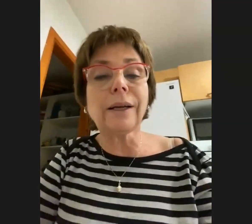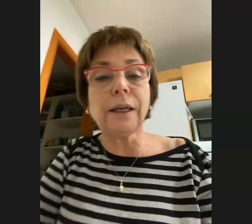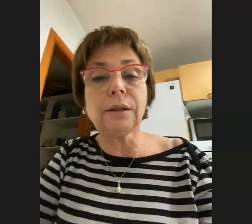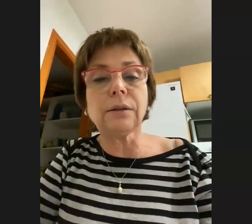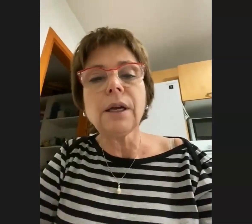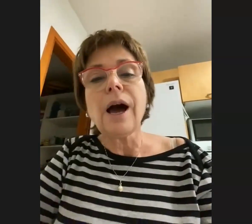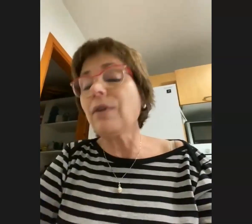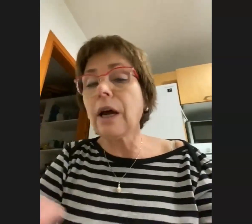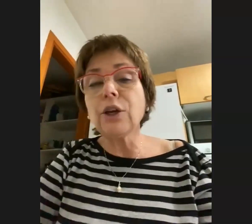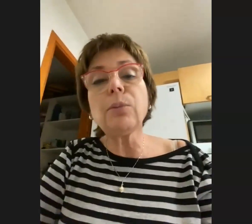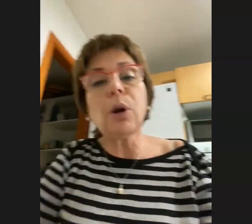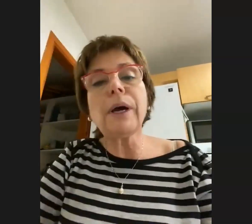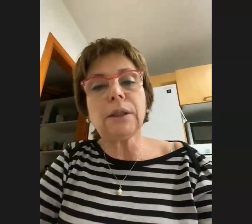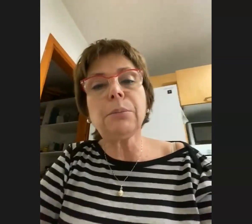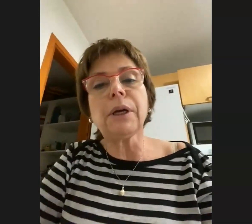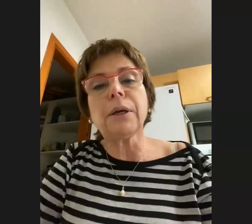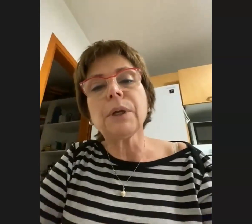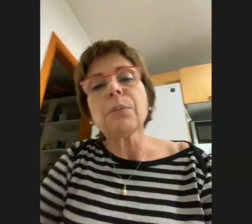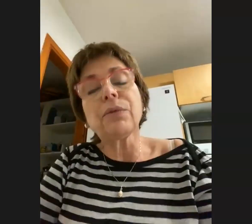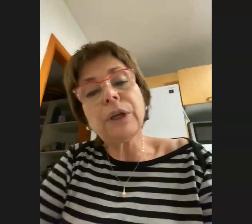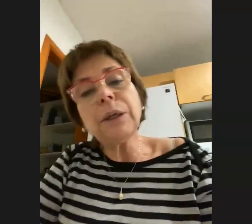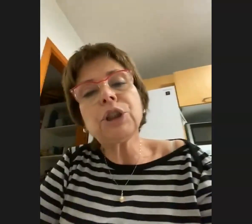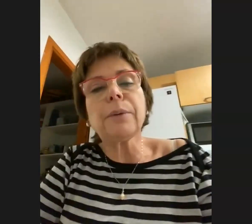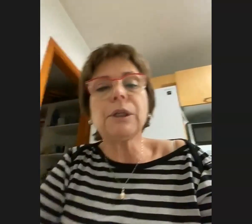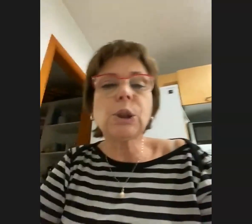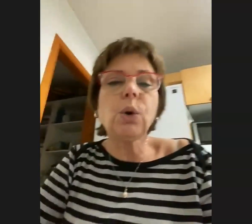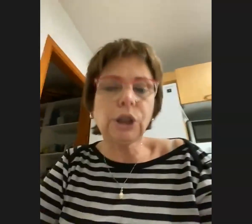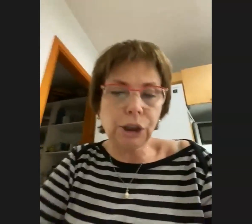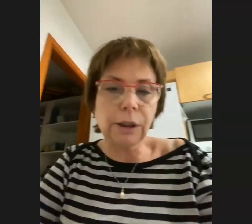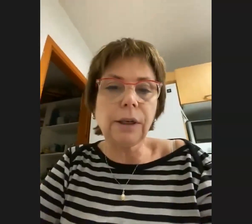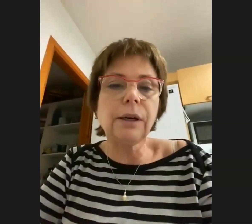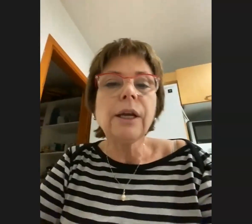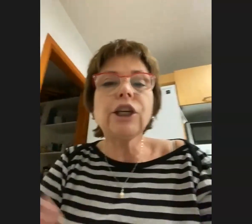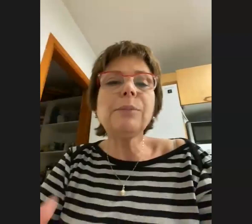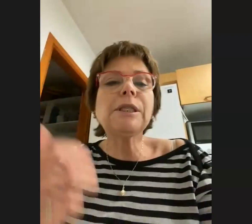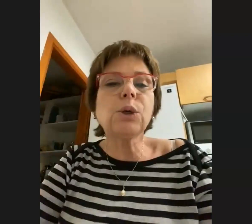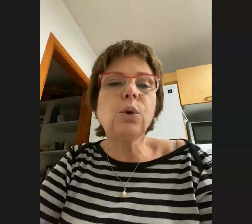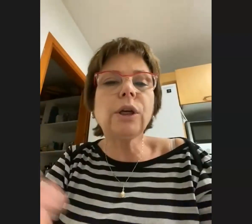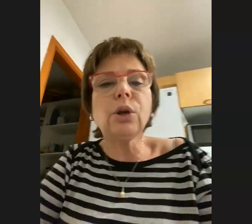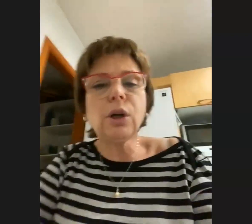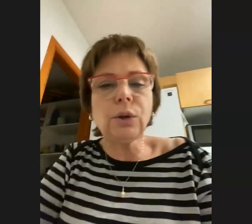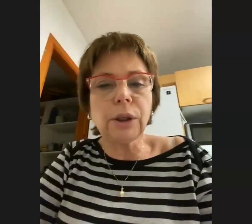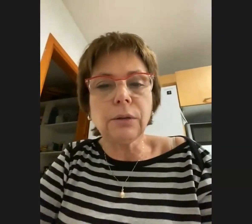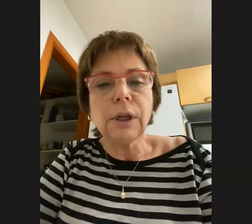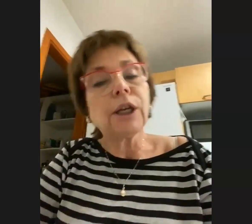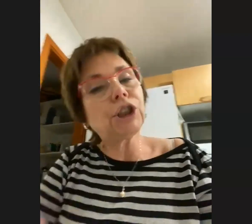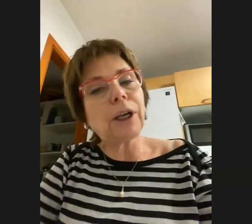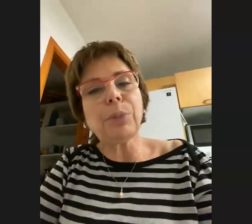גנטית אבל היום לא מעטים מהם מבינים שבזכות השטל יש להם סיכוי גדול יותר להשתלב